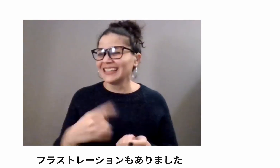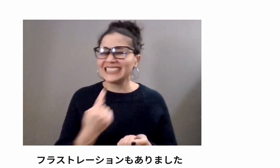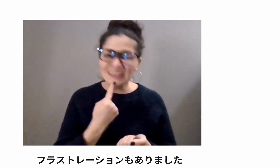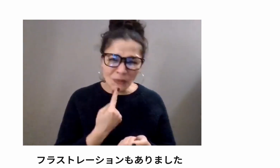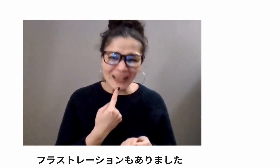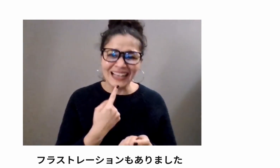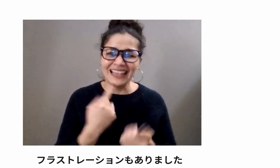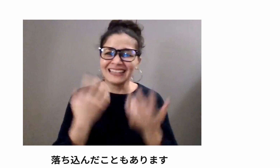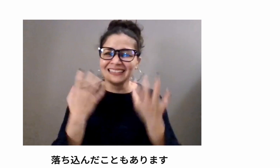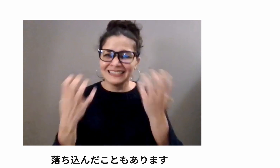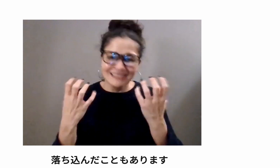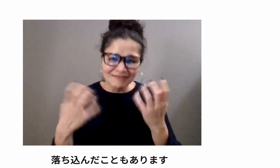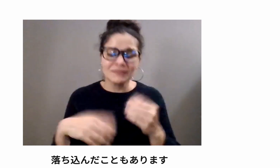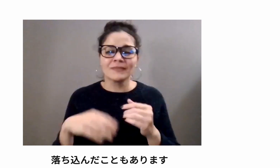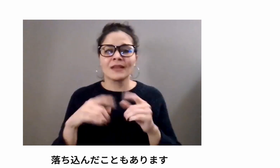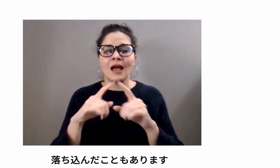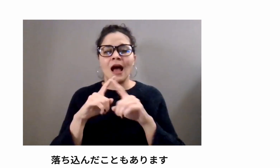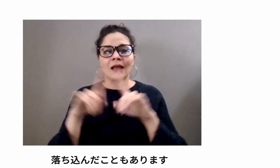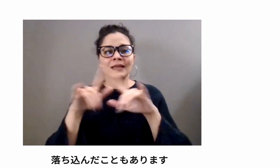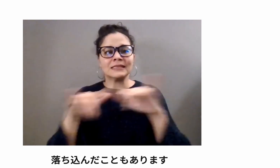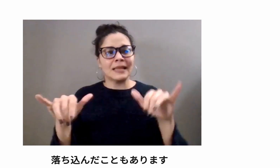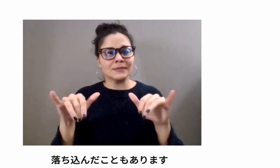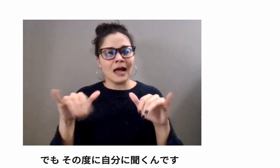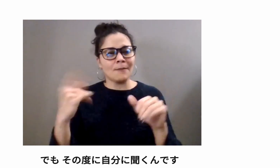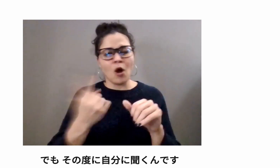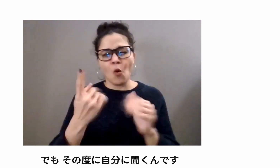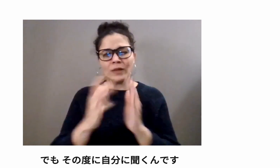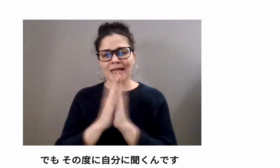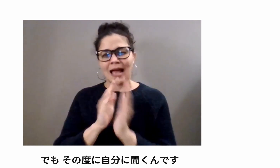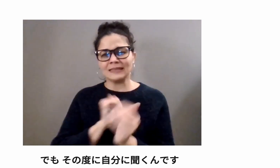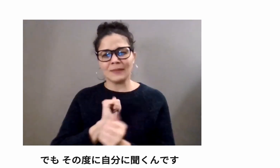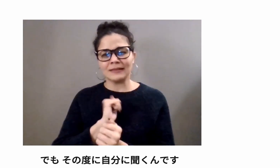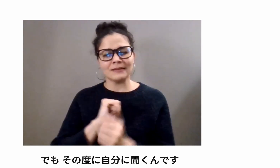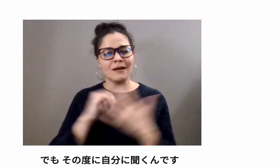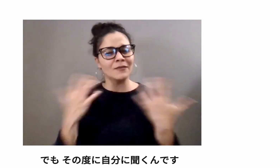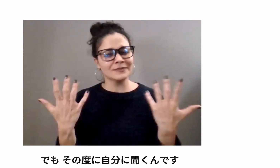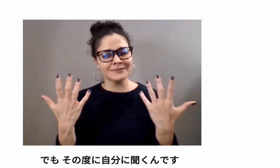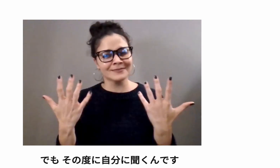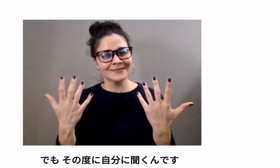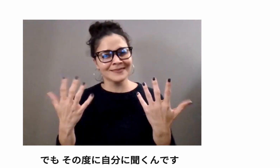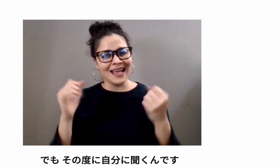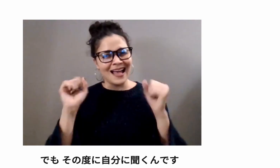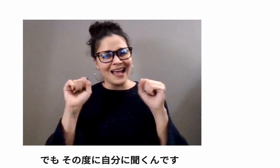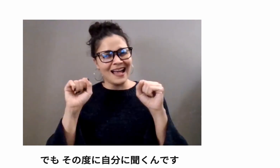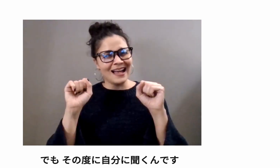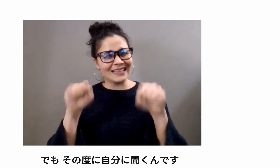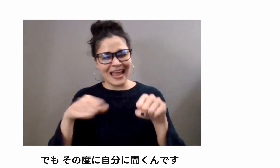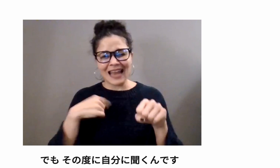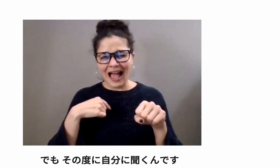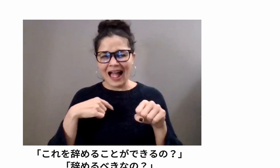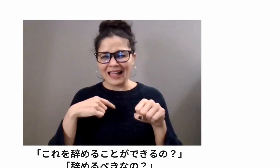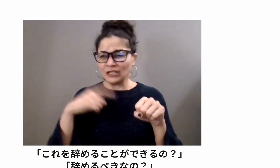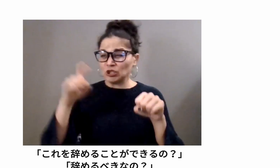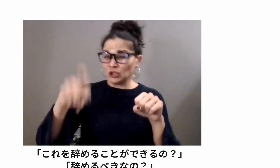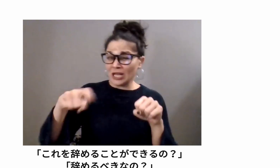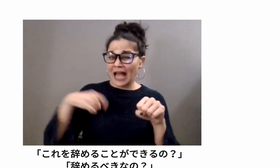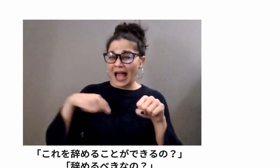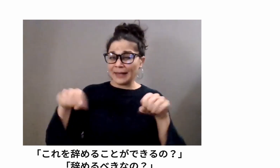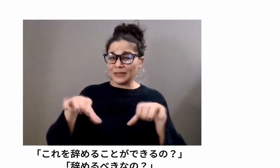こともあります。自分自身落ち込んだこともあります。でもその度に私自身自分で聞くんですね、これをやめることができるの、